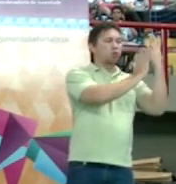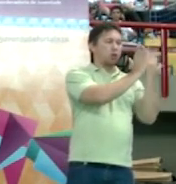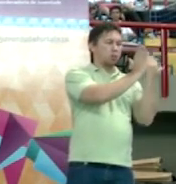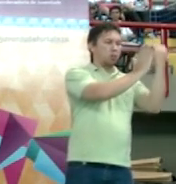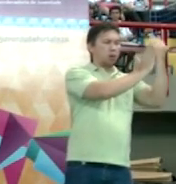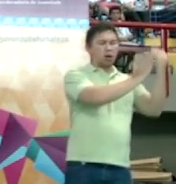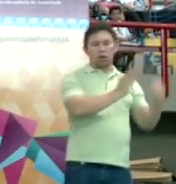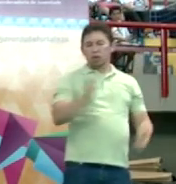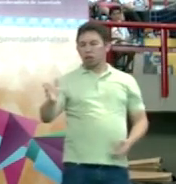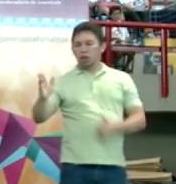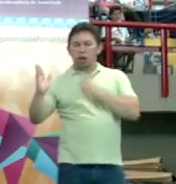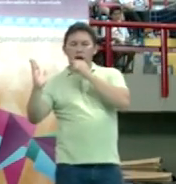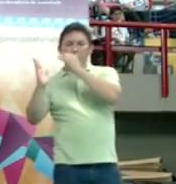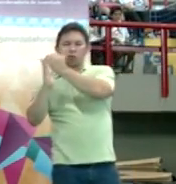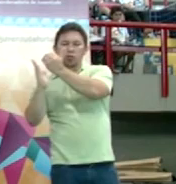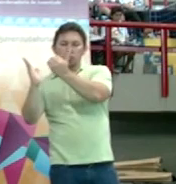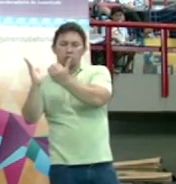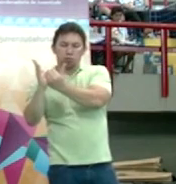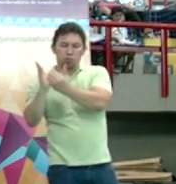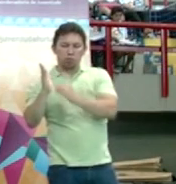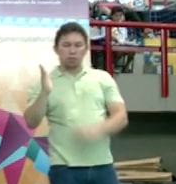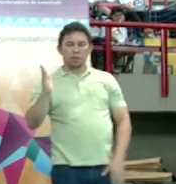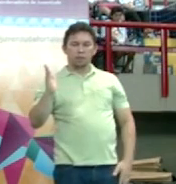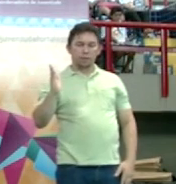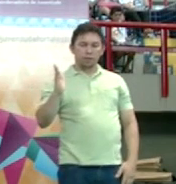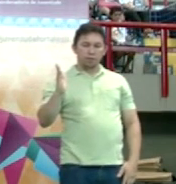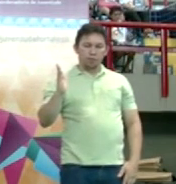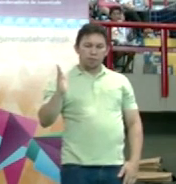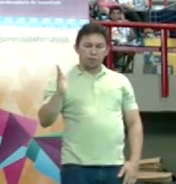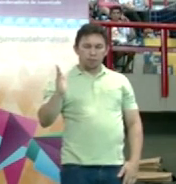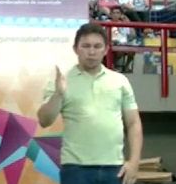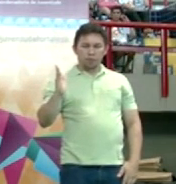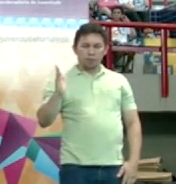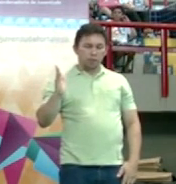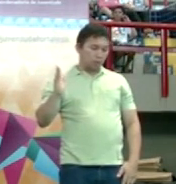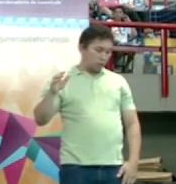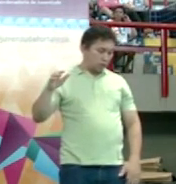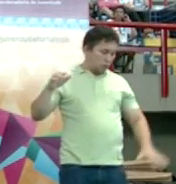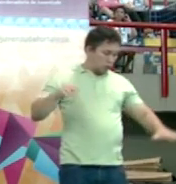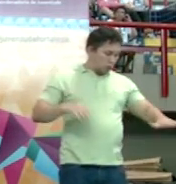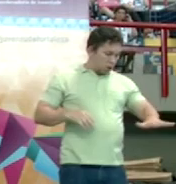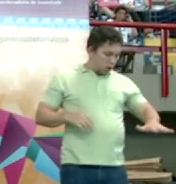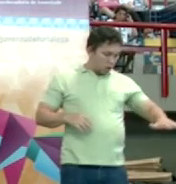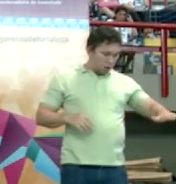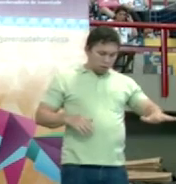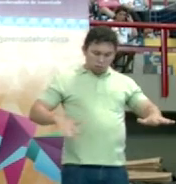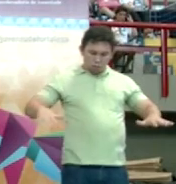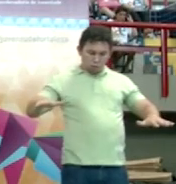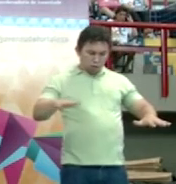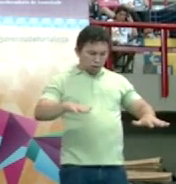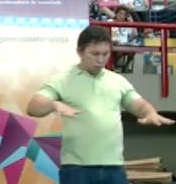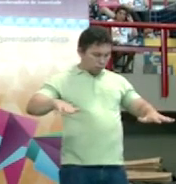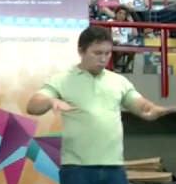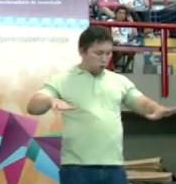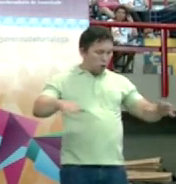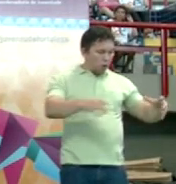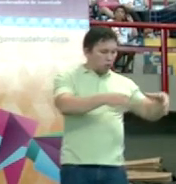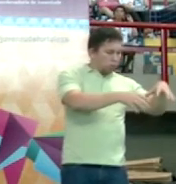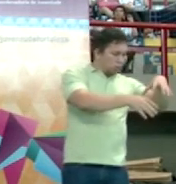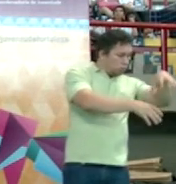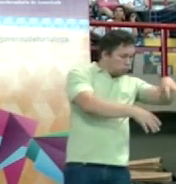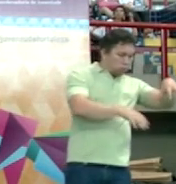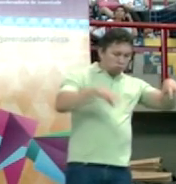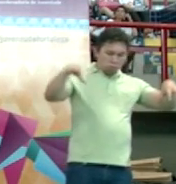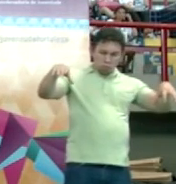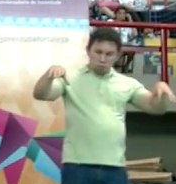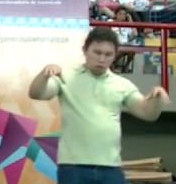outro. Aí lá embaixo tem uma comporta. Lá embaixo, pessoal, tem uma abertura.